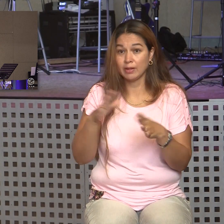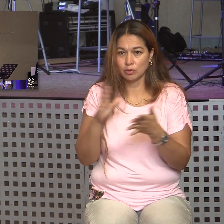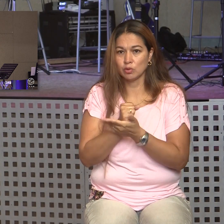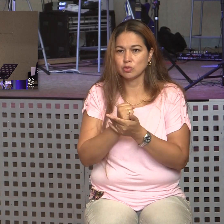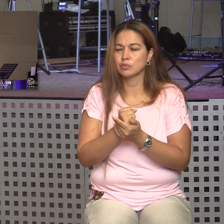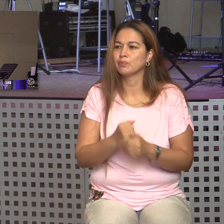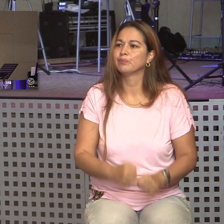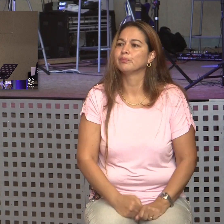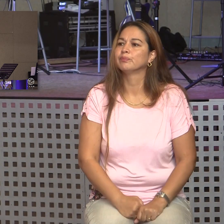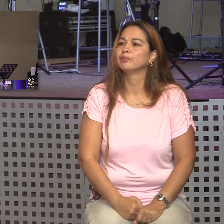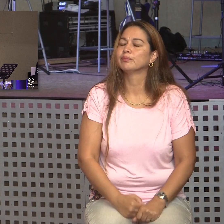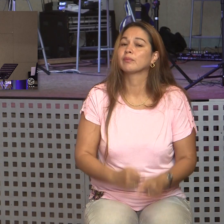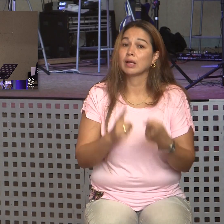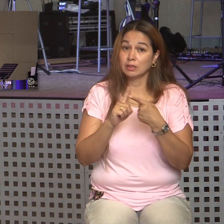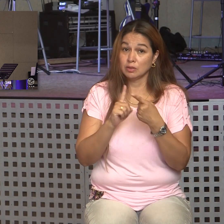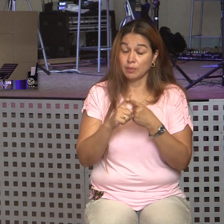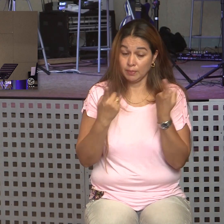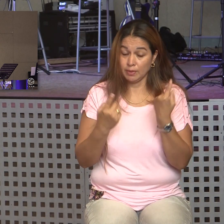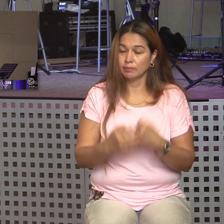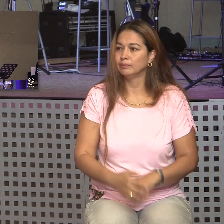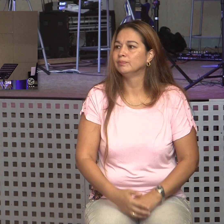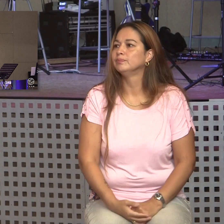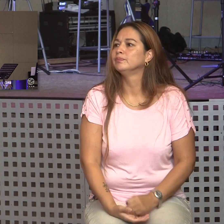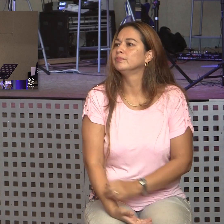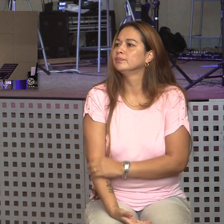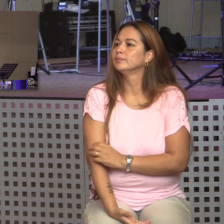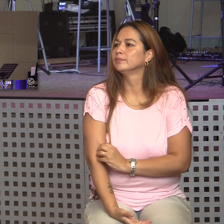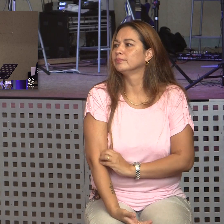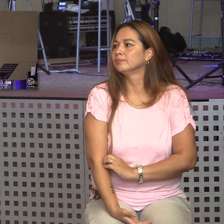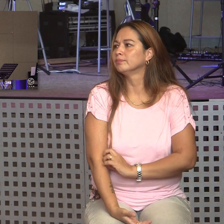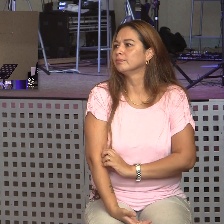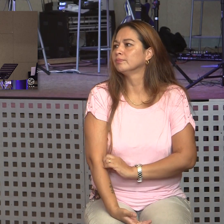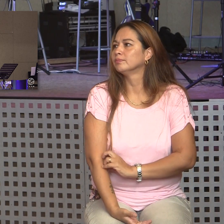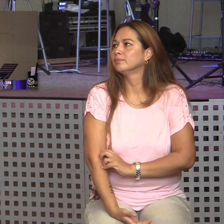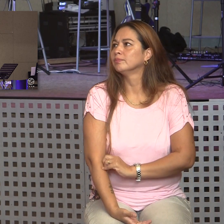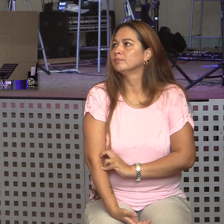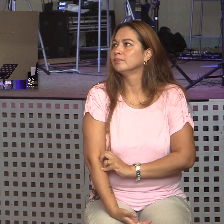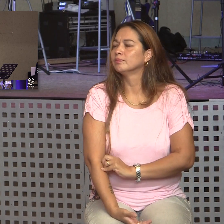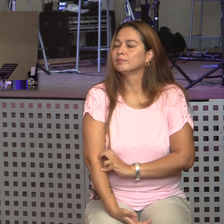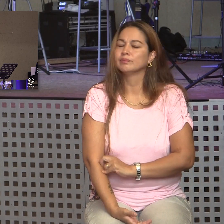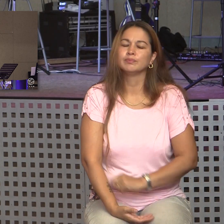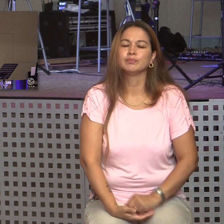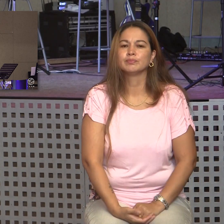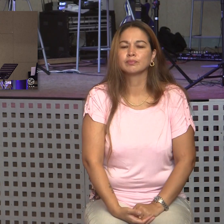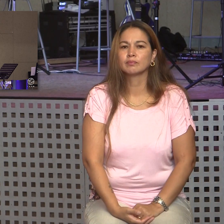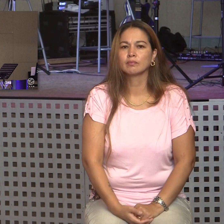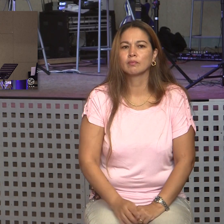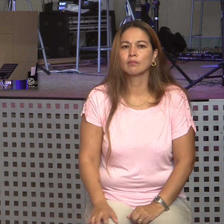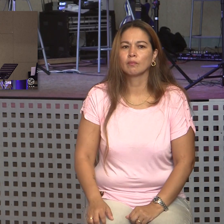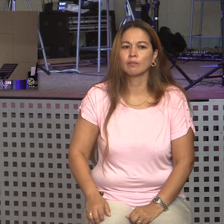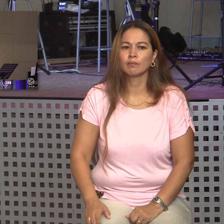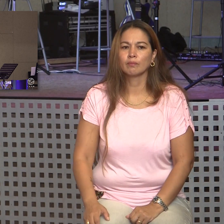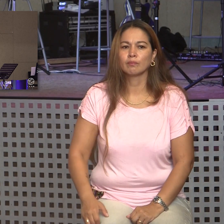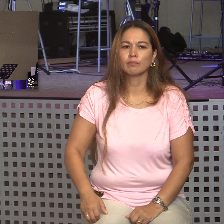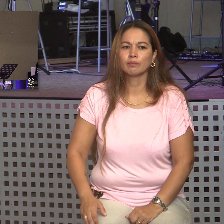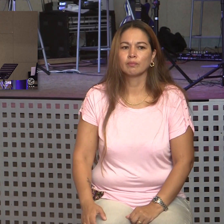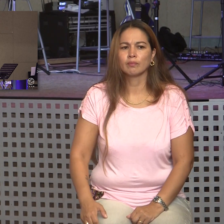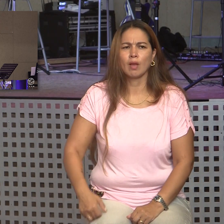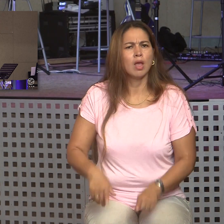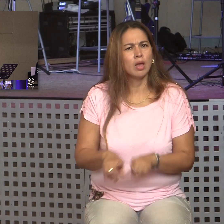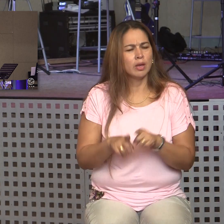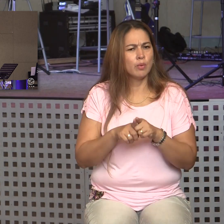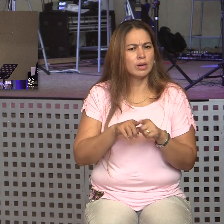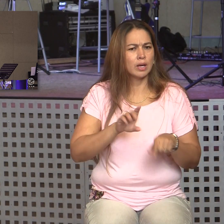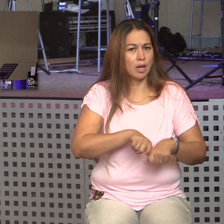Pablo en el libro de Efesios, en el capítulo 6, 19 y 20, os lo leo rápido, dice, orad por mí a fin de que al abrir mi